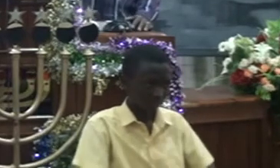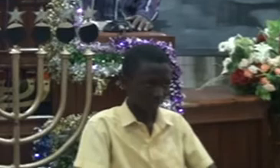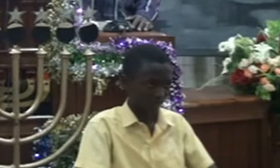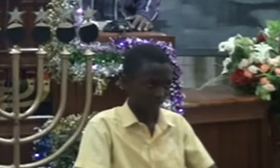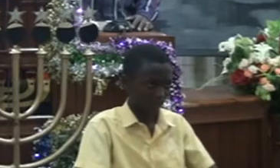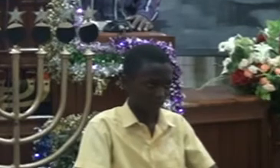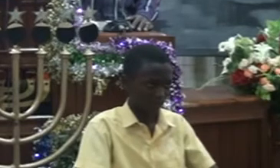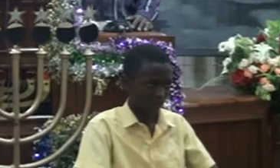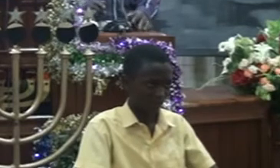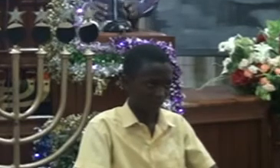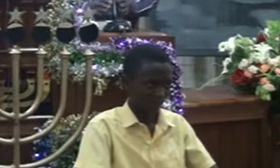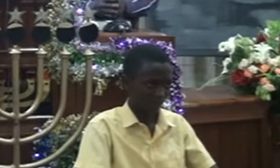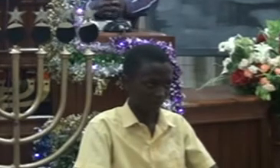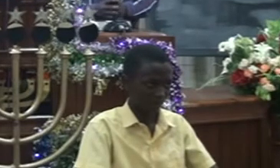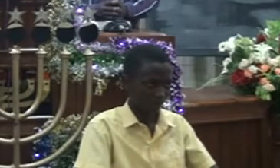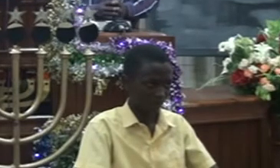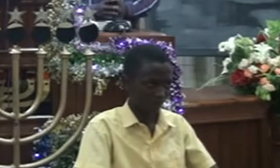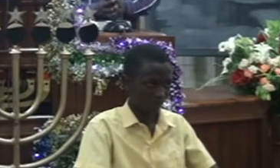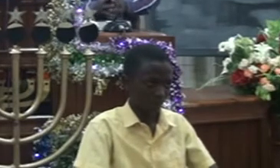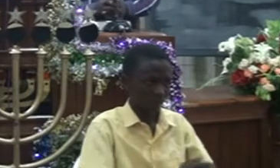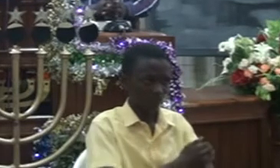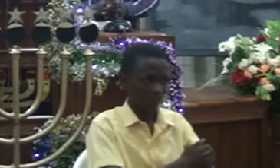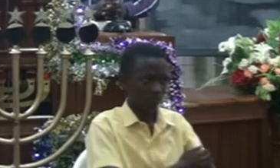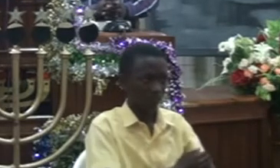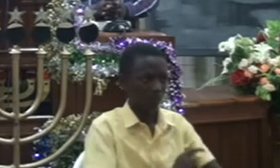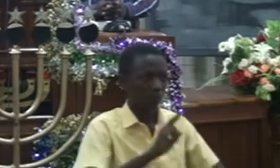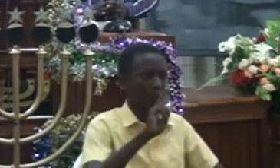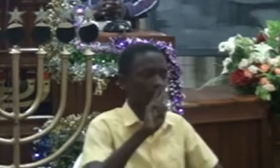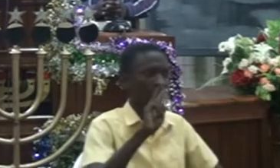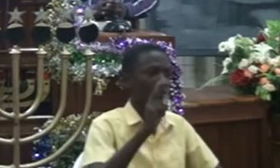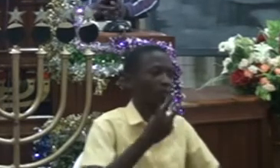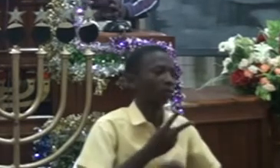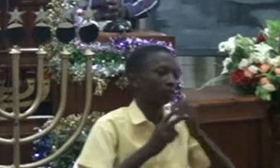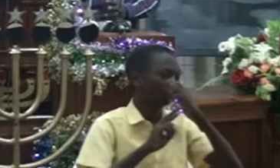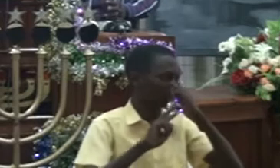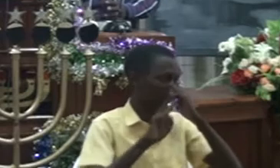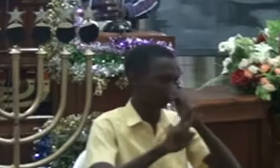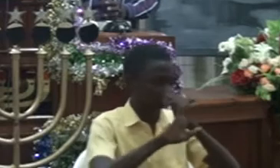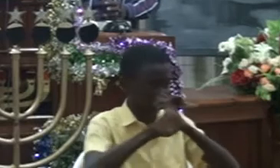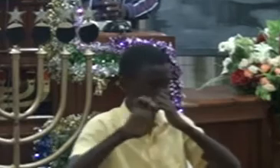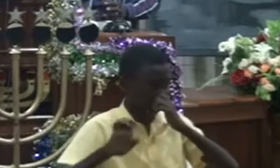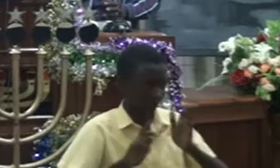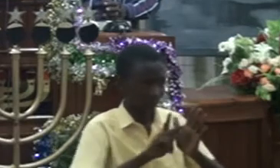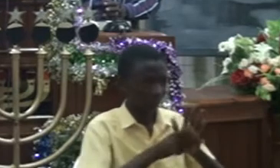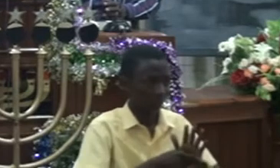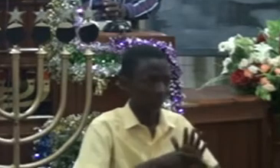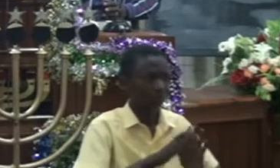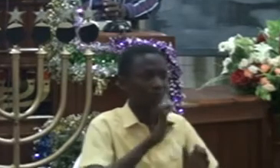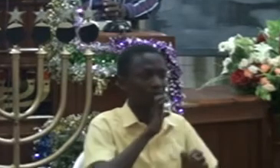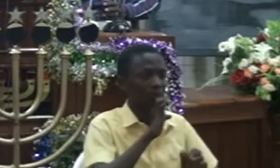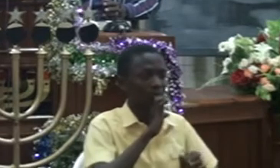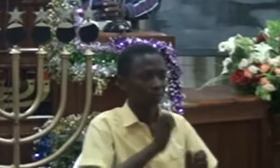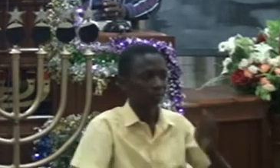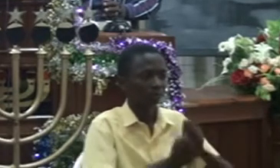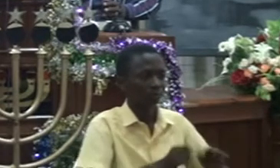kuja kwa kwanza kwa Bwana wetu Yesu Kristo. Et la deuxième période la plus importante c'est maintenant lors